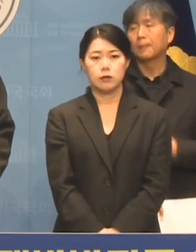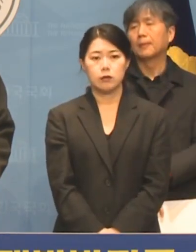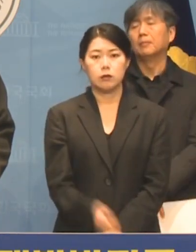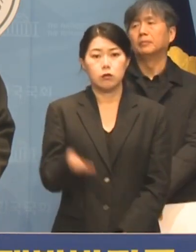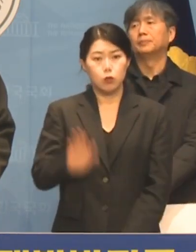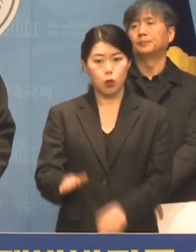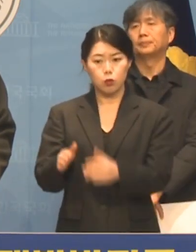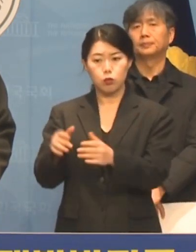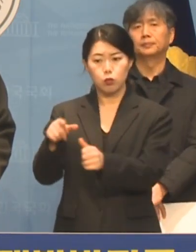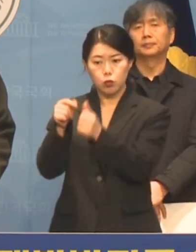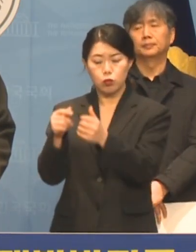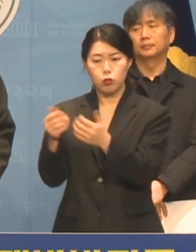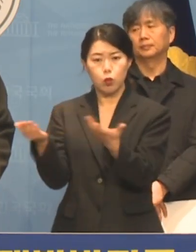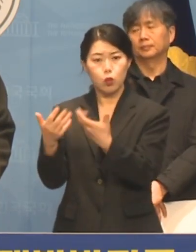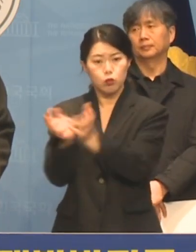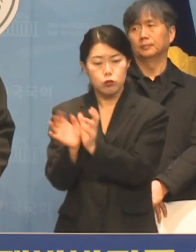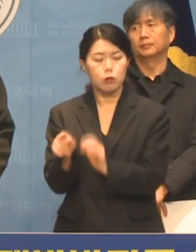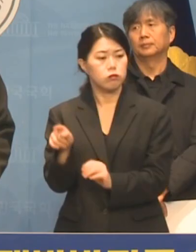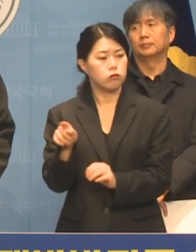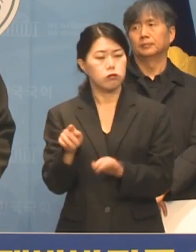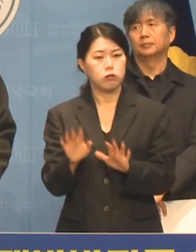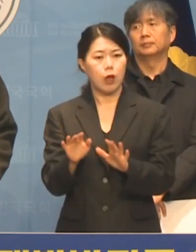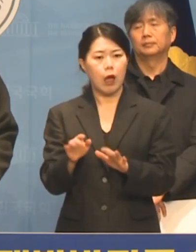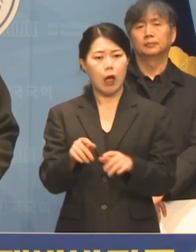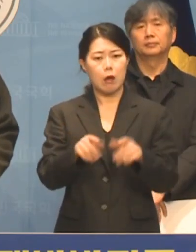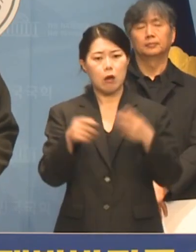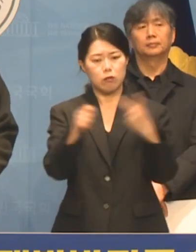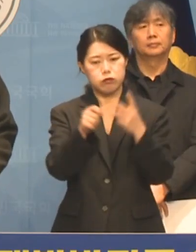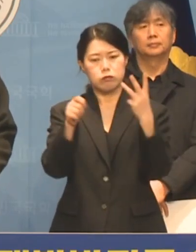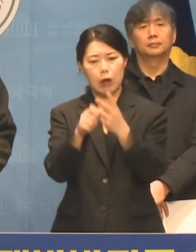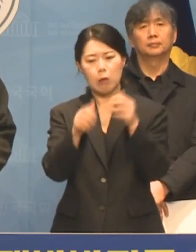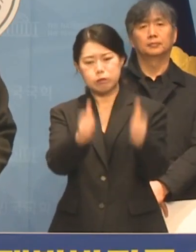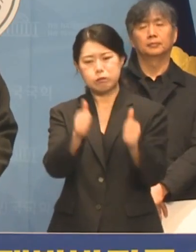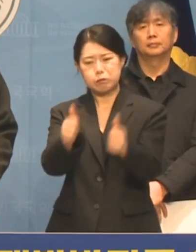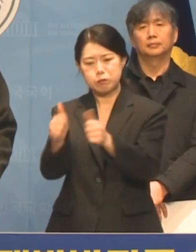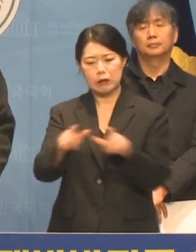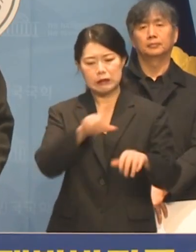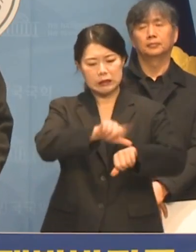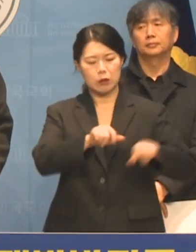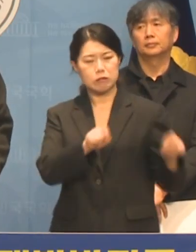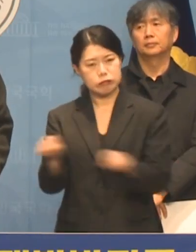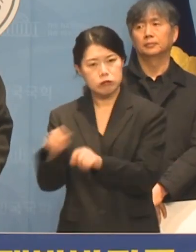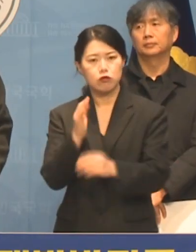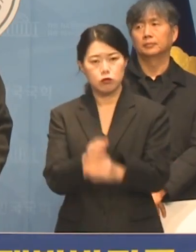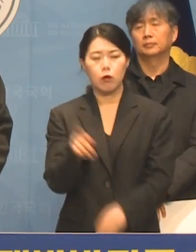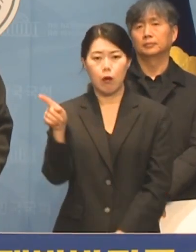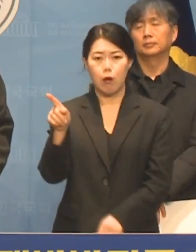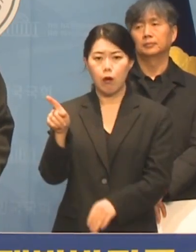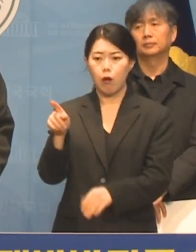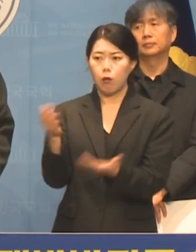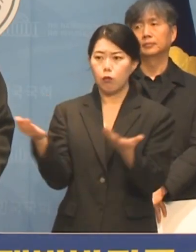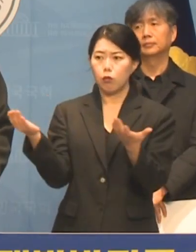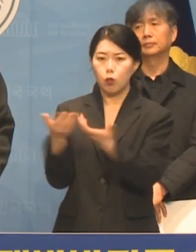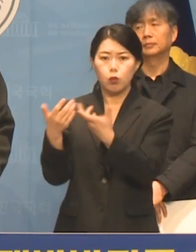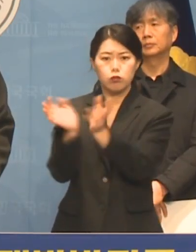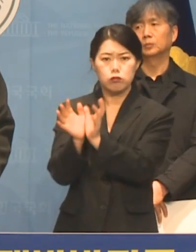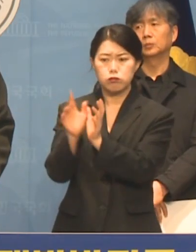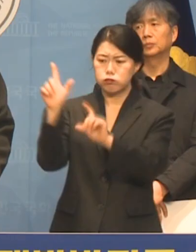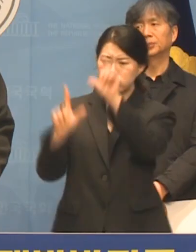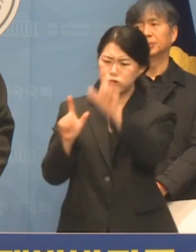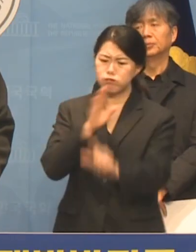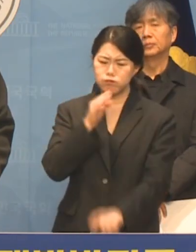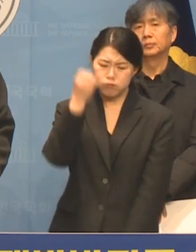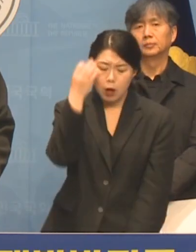여전히 고용노동부는 여기에 항소하면서 시간을 계속 끌고 있습니다. 이러한 고용노동부의 태도가 저는 굉장히 이상하다고